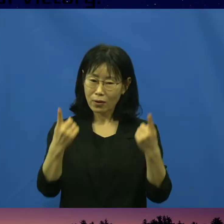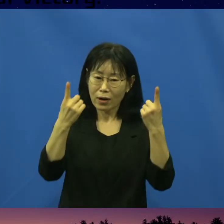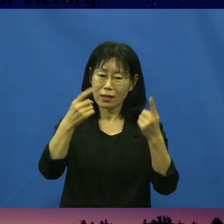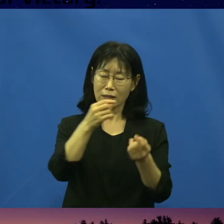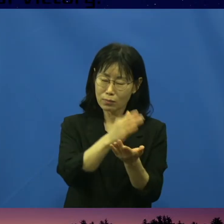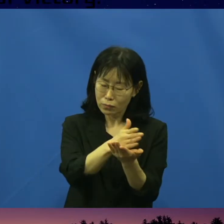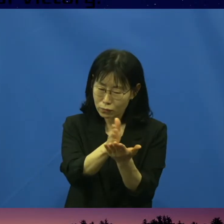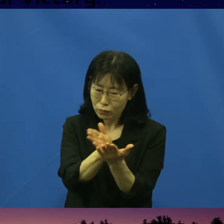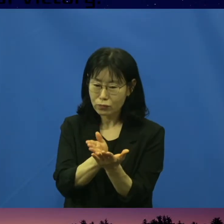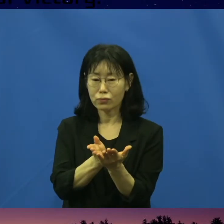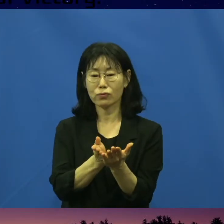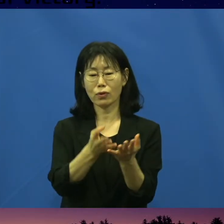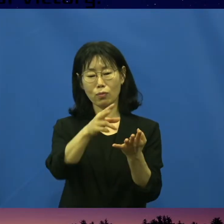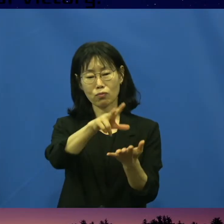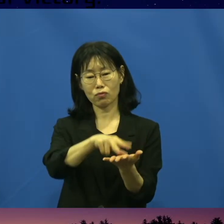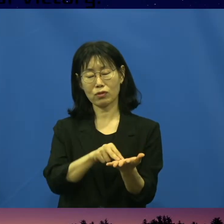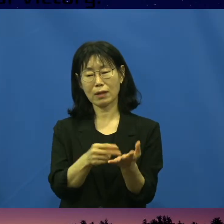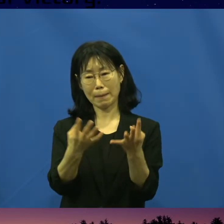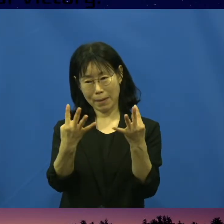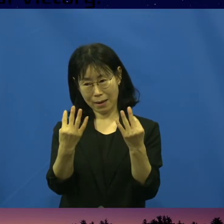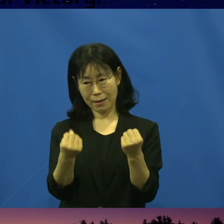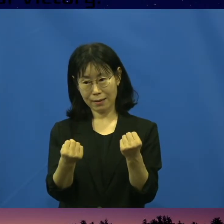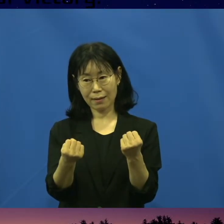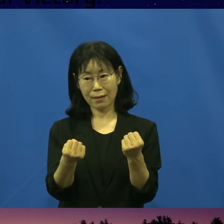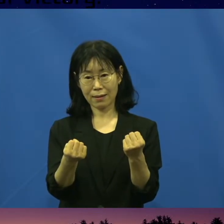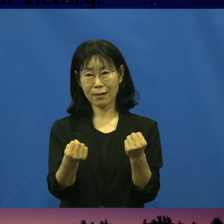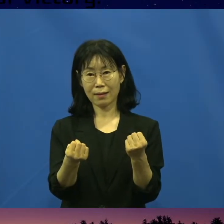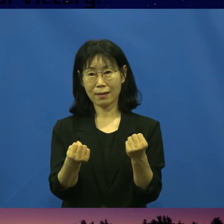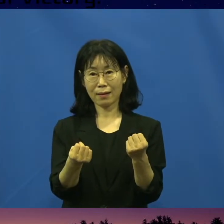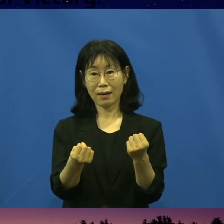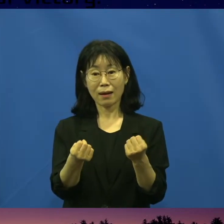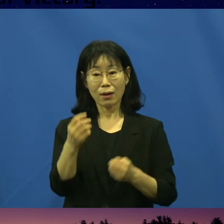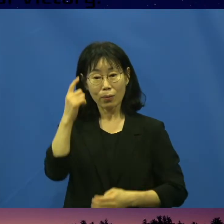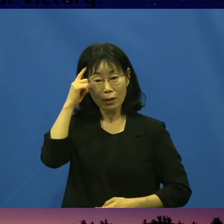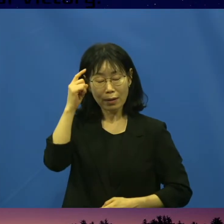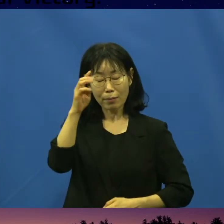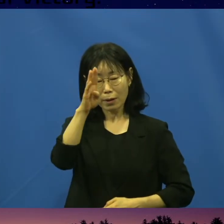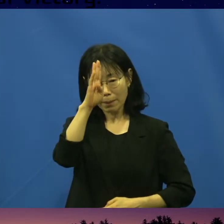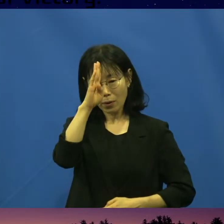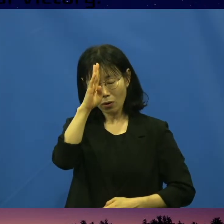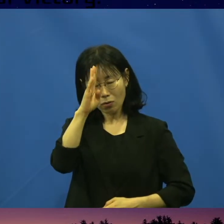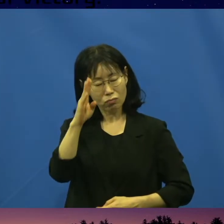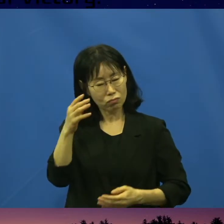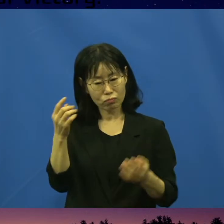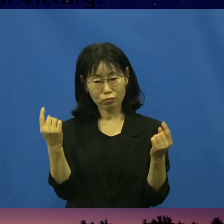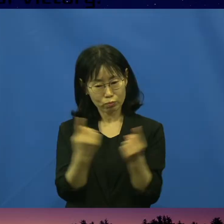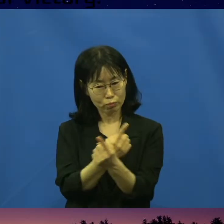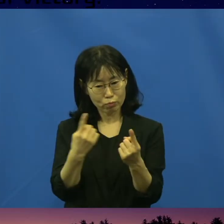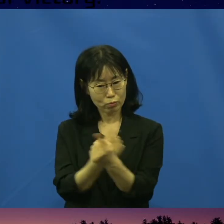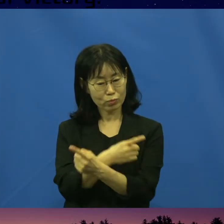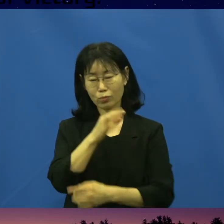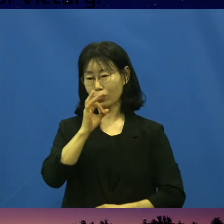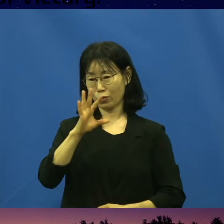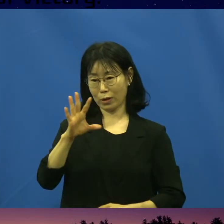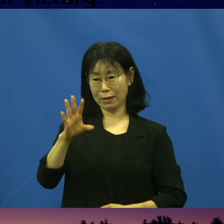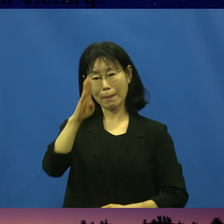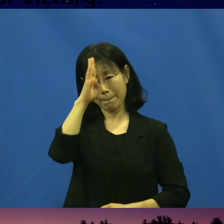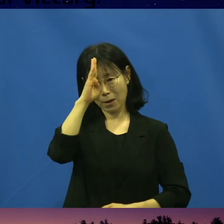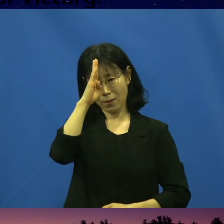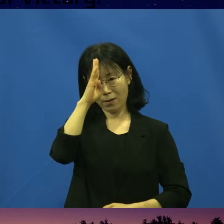이 눈에 딱 띄는 거잖아요, 그죠? 또 확실한 치료법도 없고, 그러니까 굉장히 심각한 질병이고,